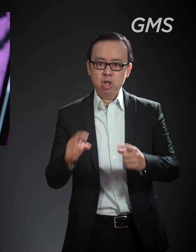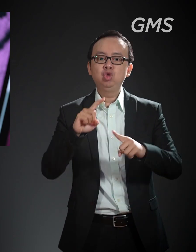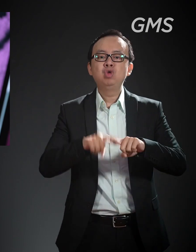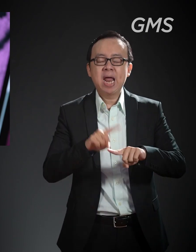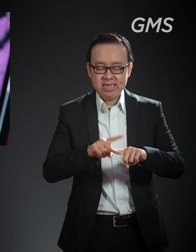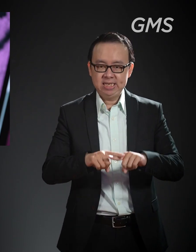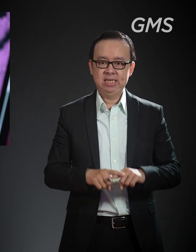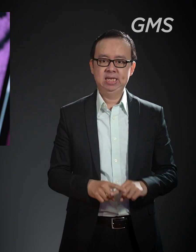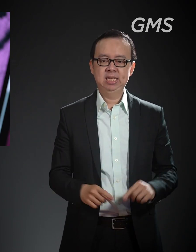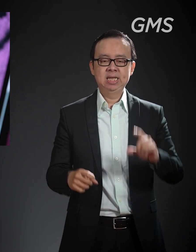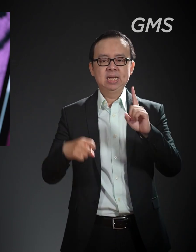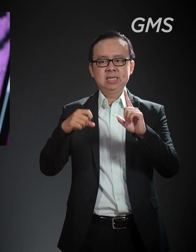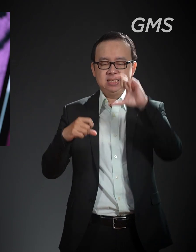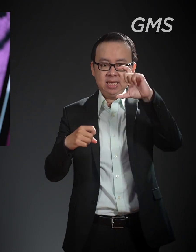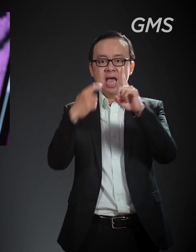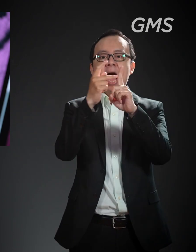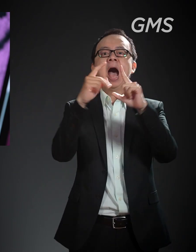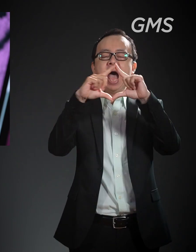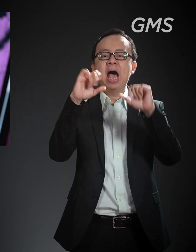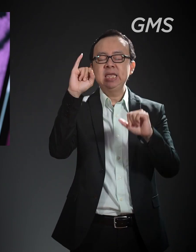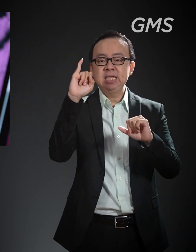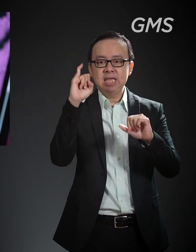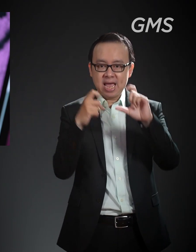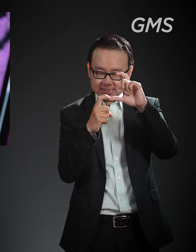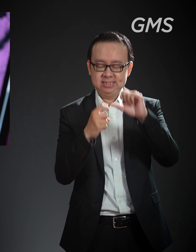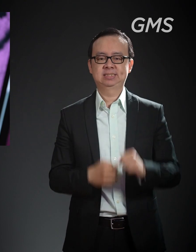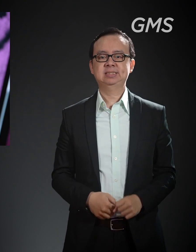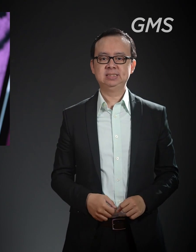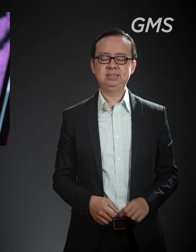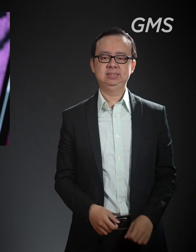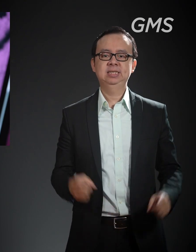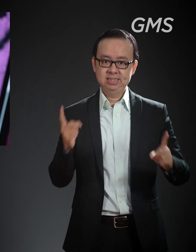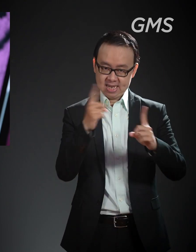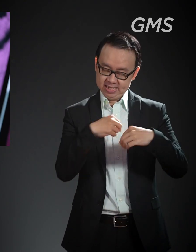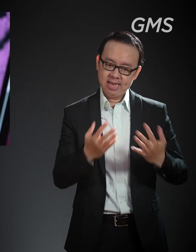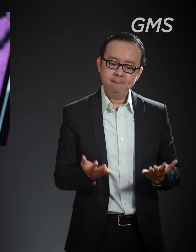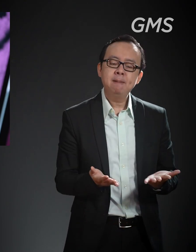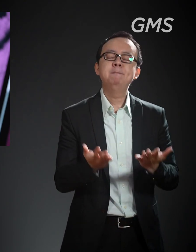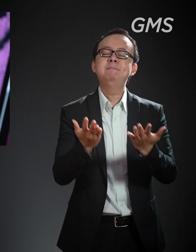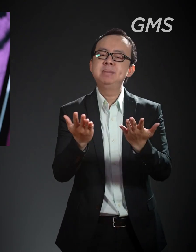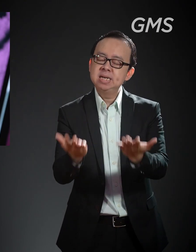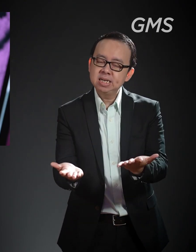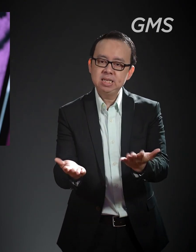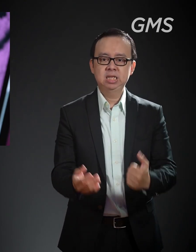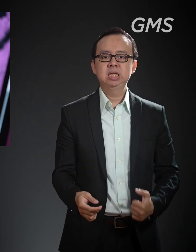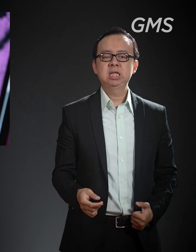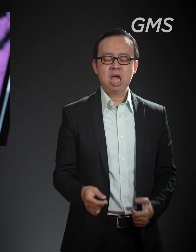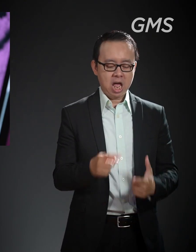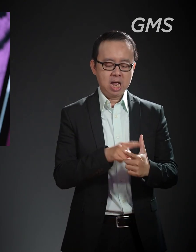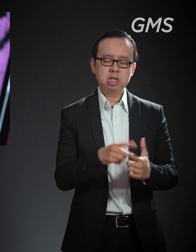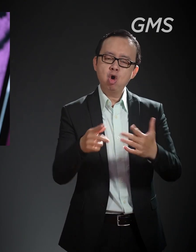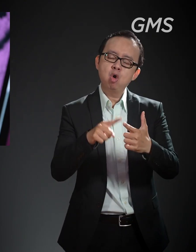C-H-A-R-I-S. Atau dari situ keluar kata karisma. Jadi pemberian atau memberi